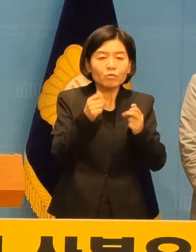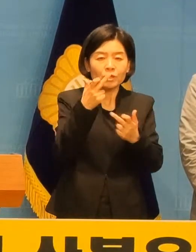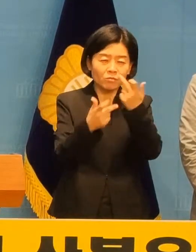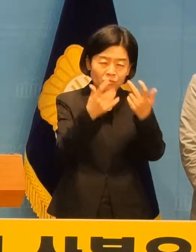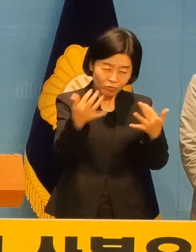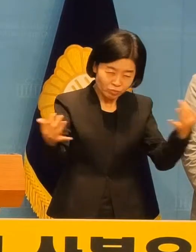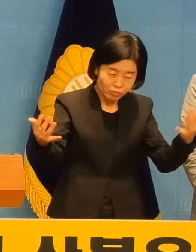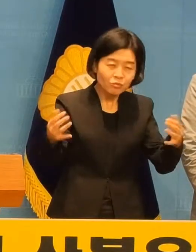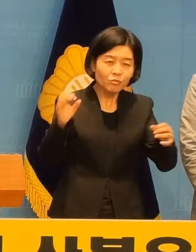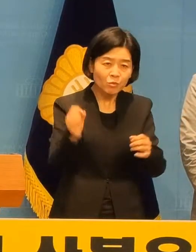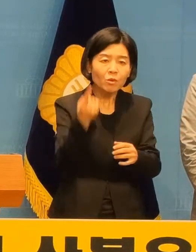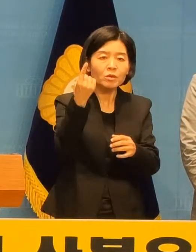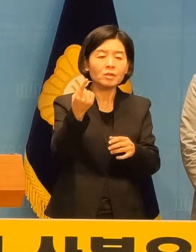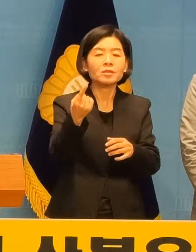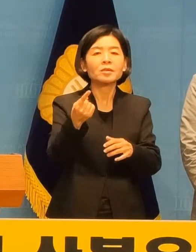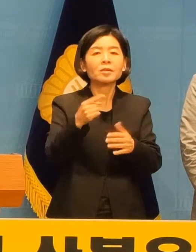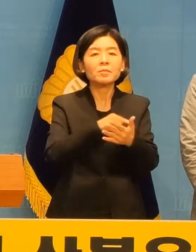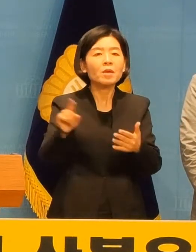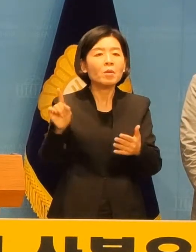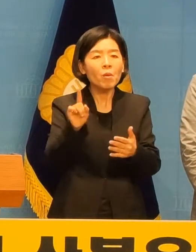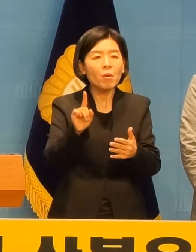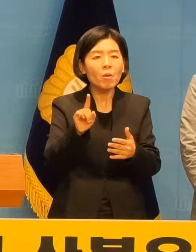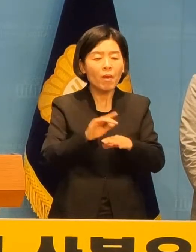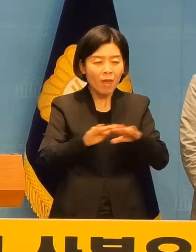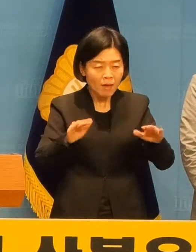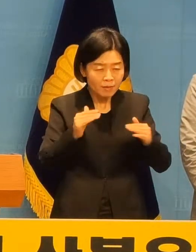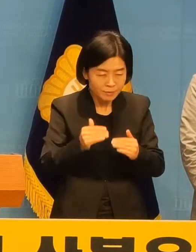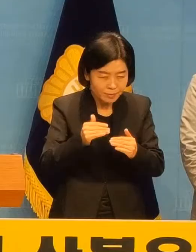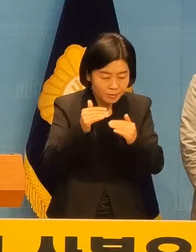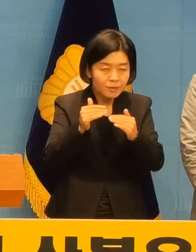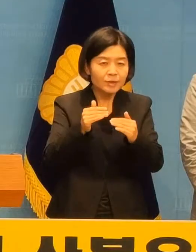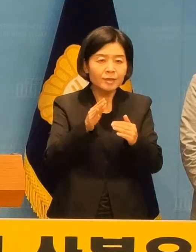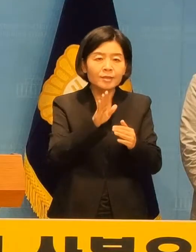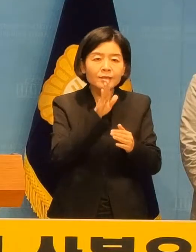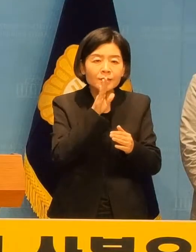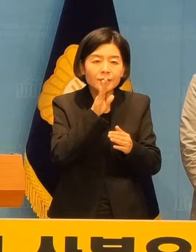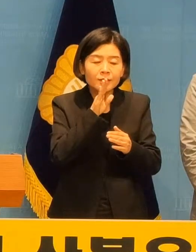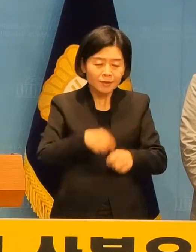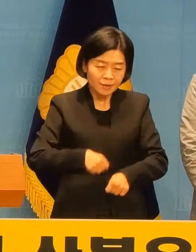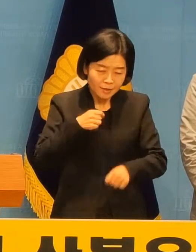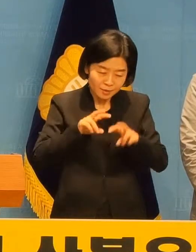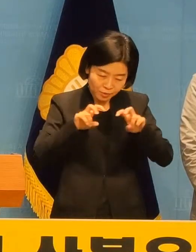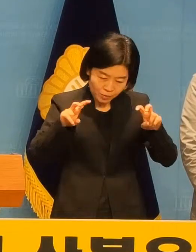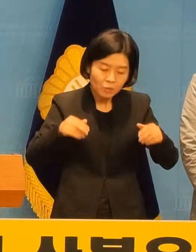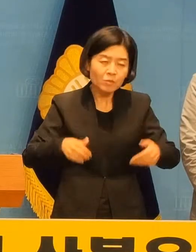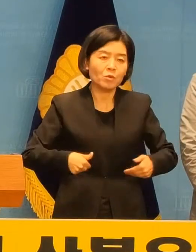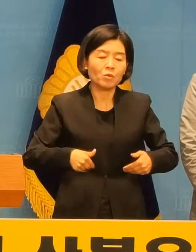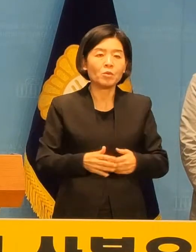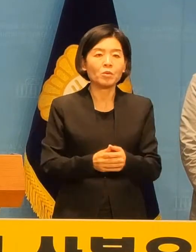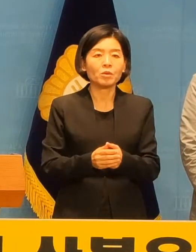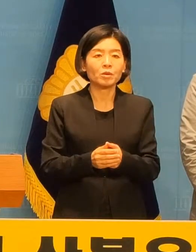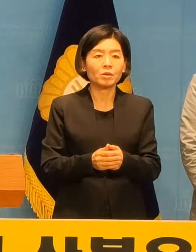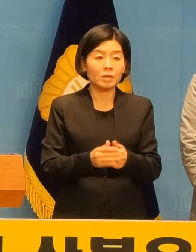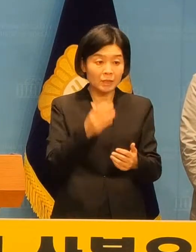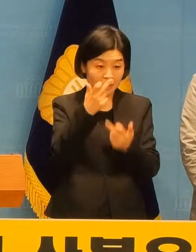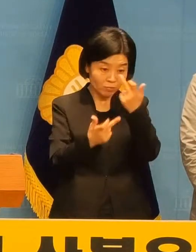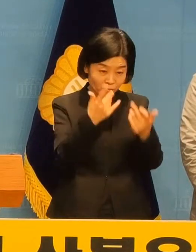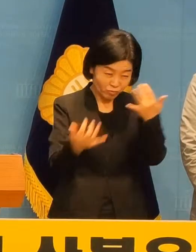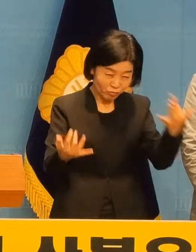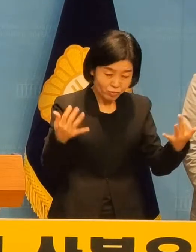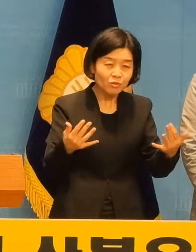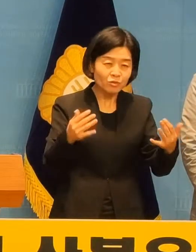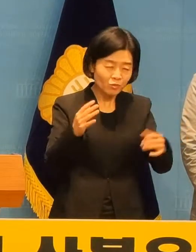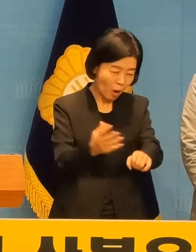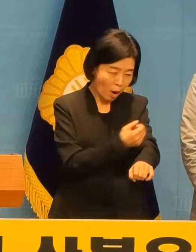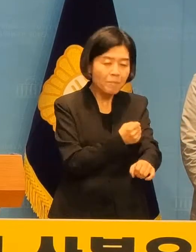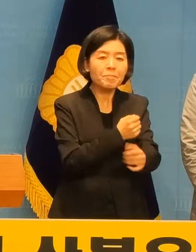과정 전반의 진상규명이 필요합니다. 이에 경북 초대형 산불 피해 주민 대책위원회에서